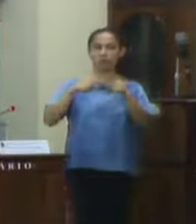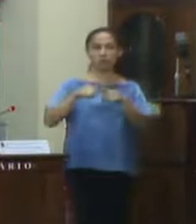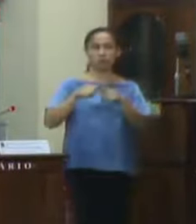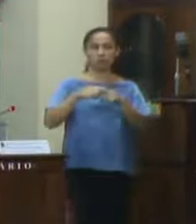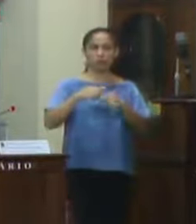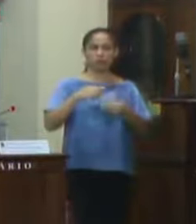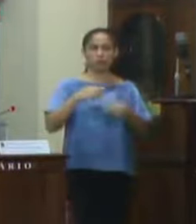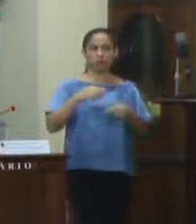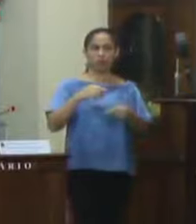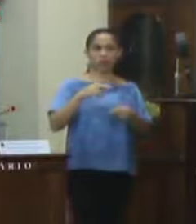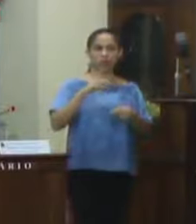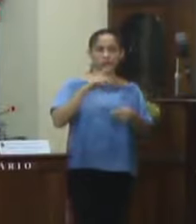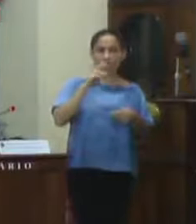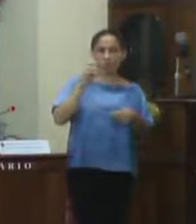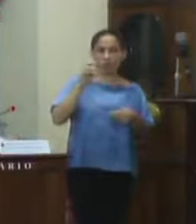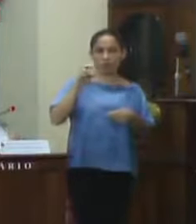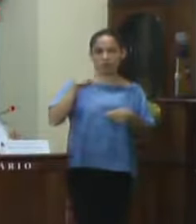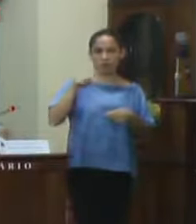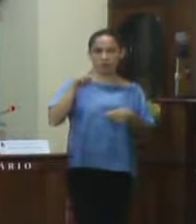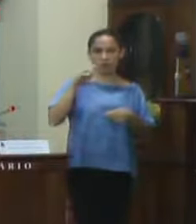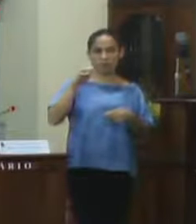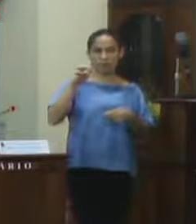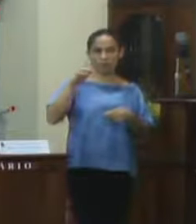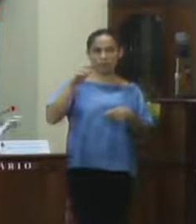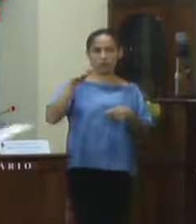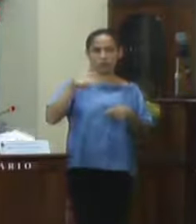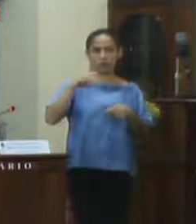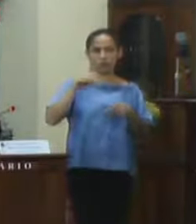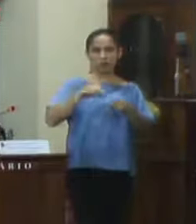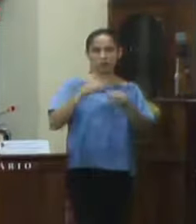parágrafo 1º e da outras providências.